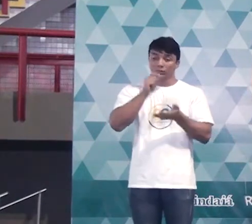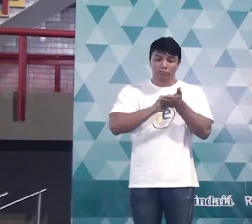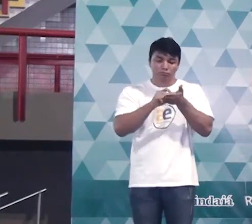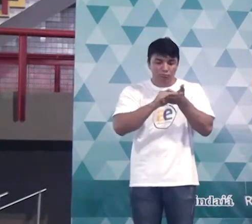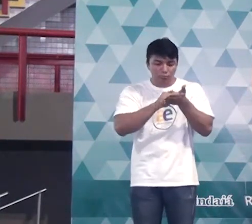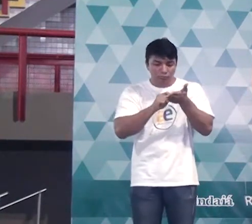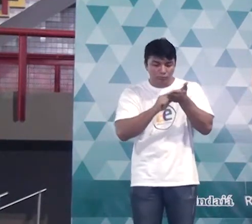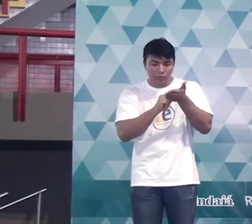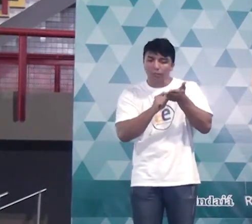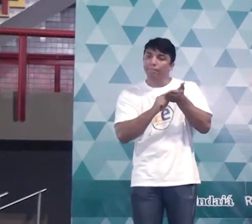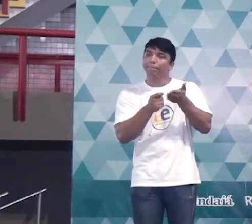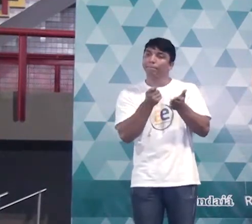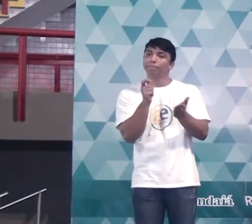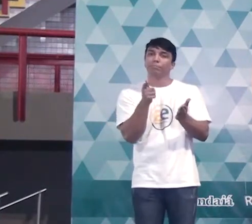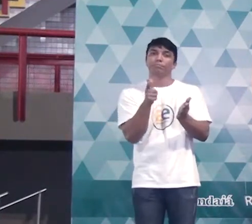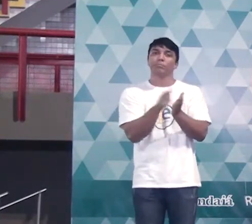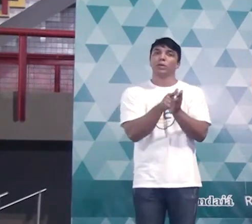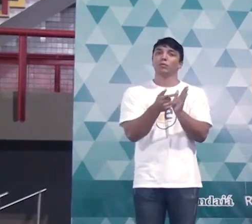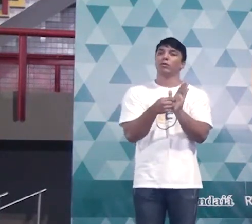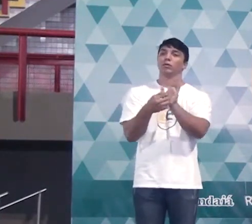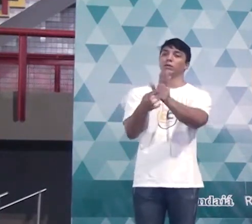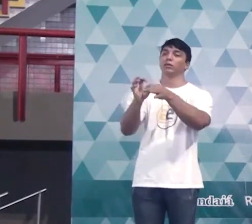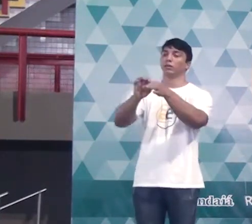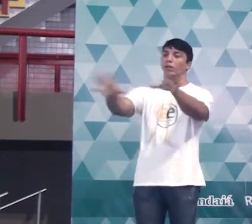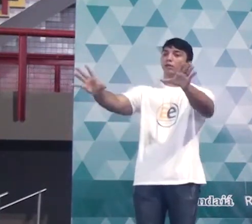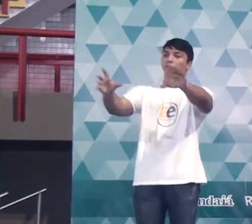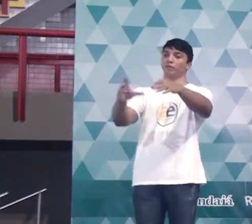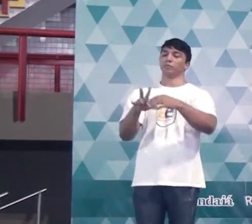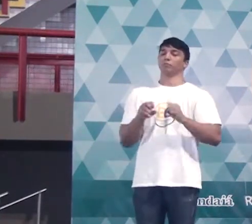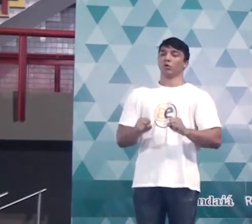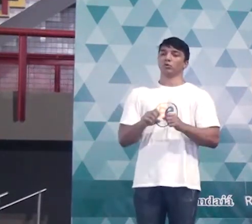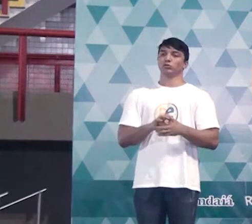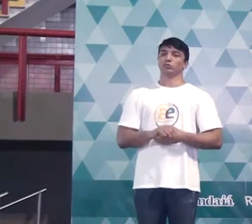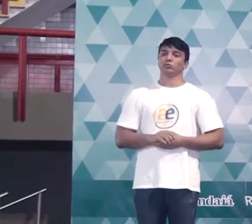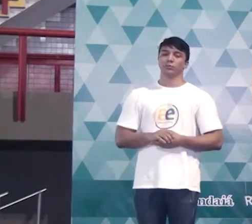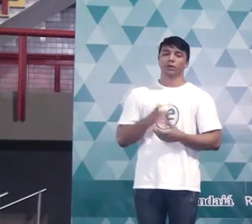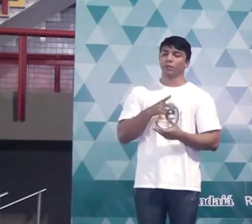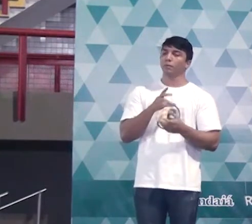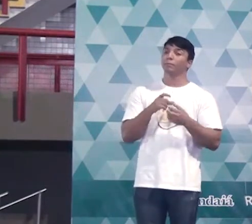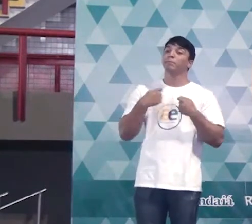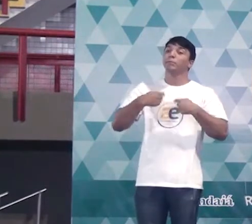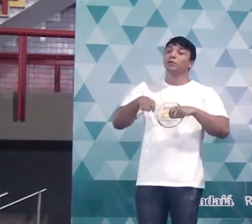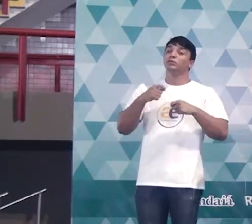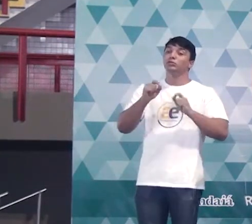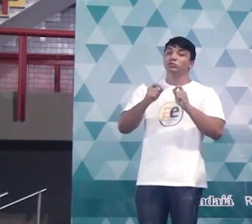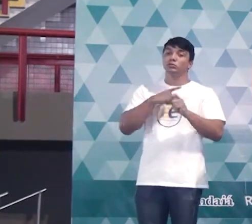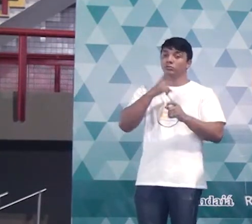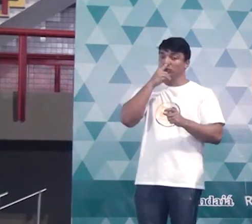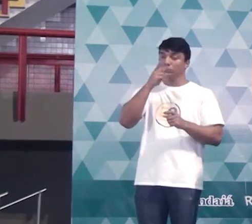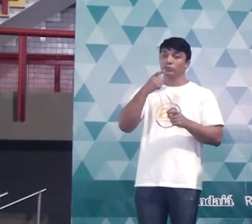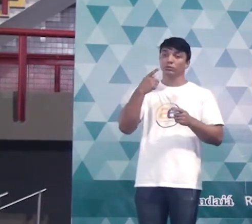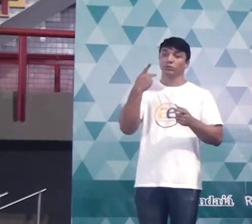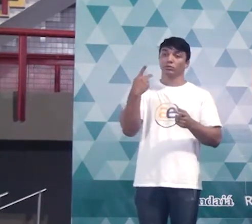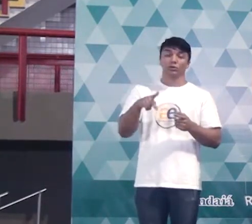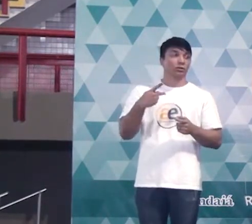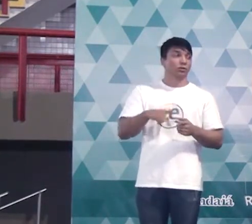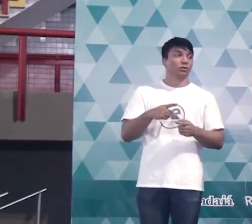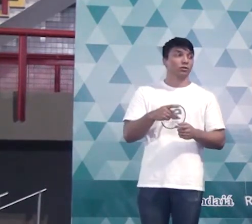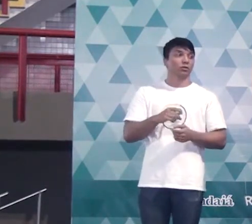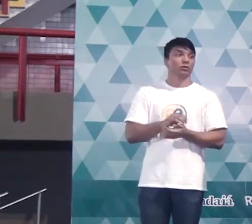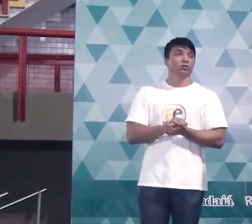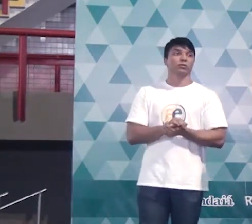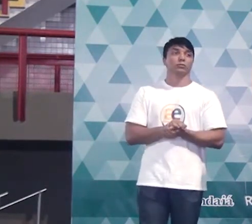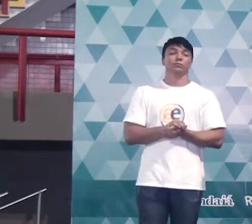assinar o rodapé de uma página dizendo, tá aqui, você tá independente agora. Para ser independente tem que ter o quê? Para